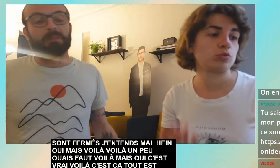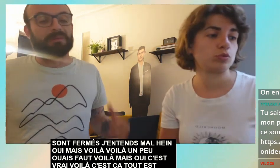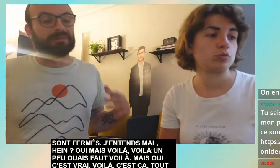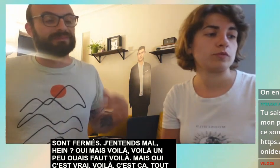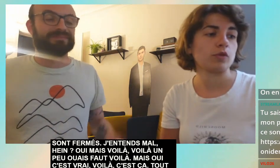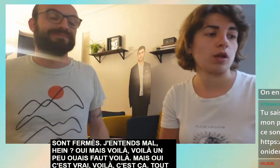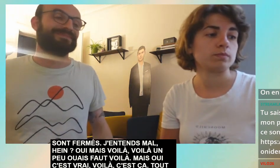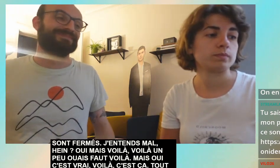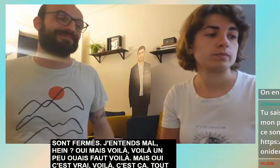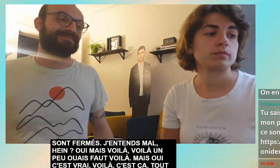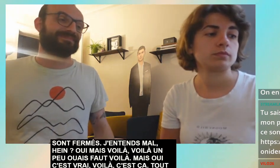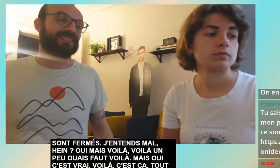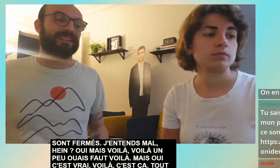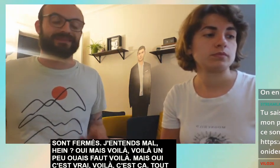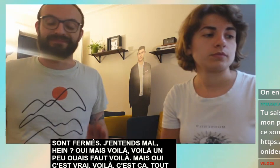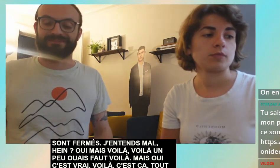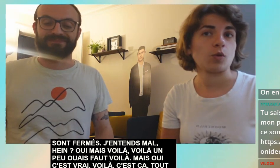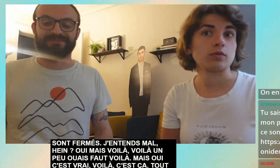Bon. Voilà.